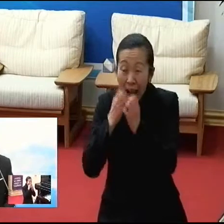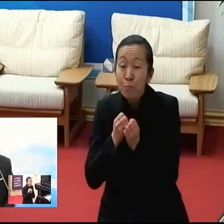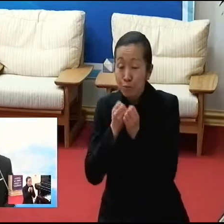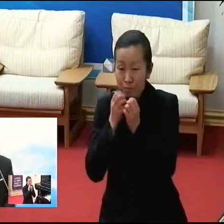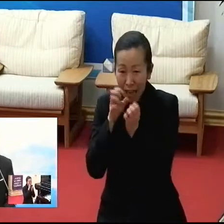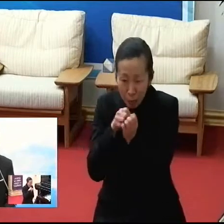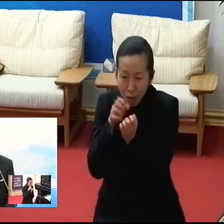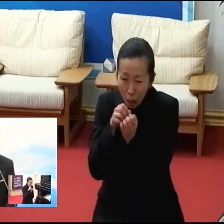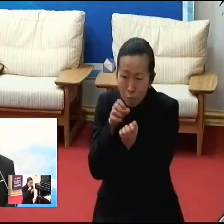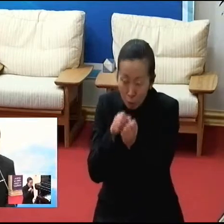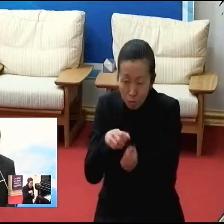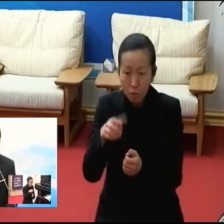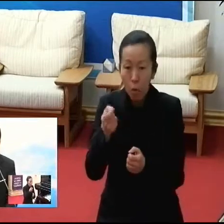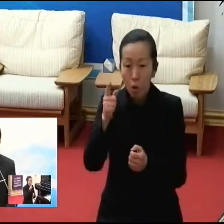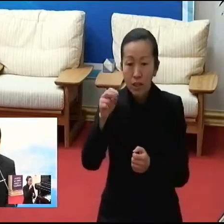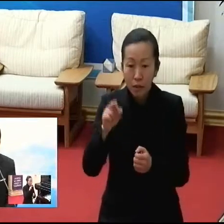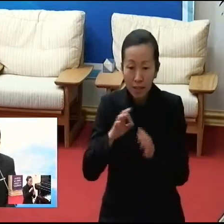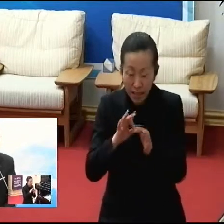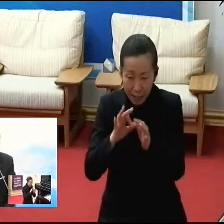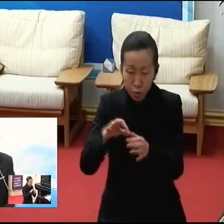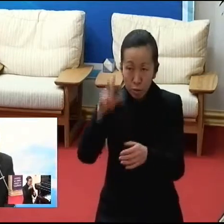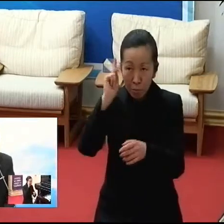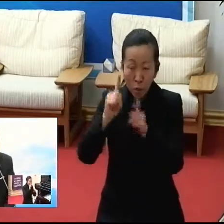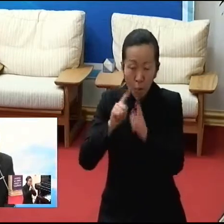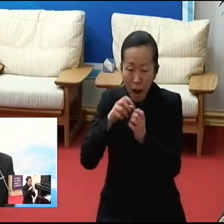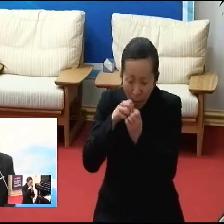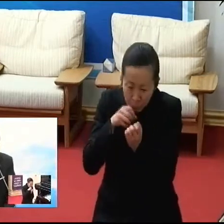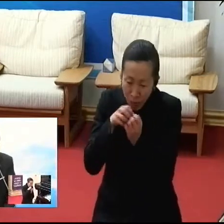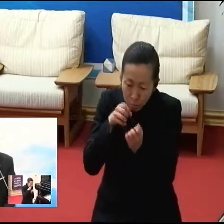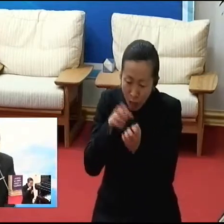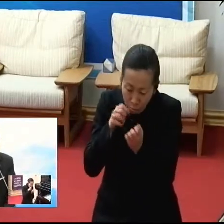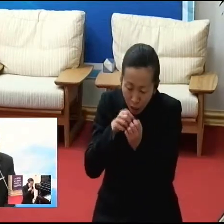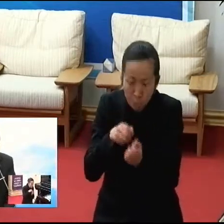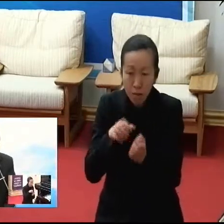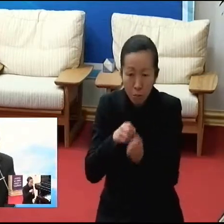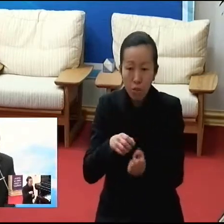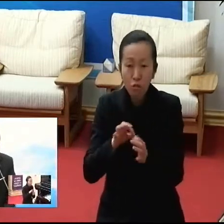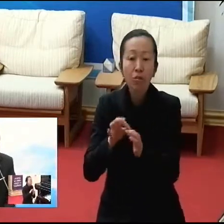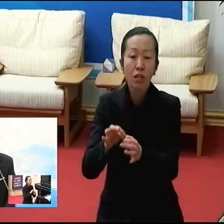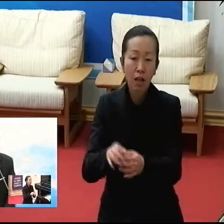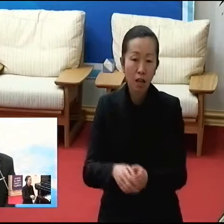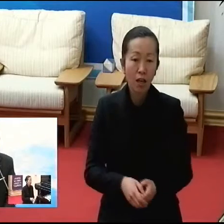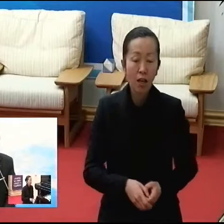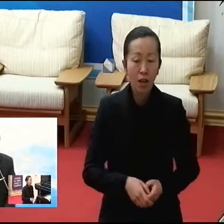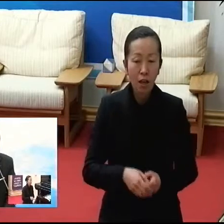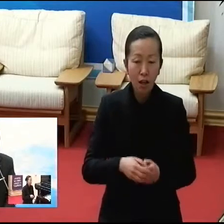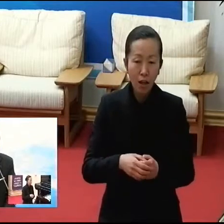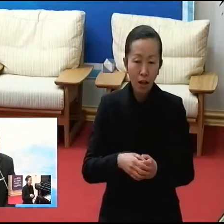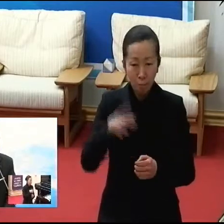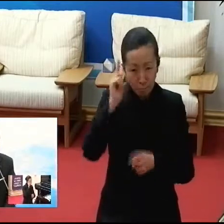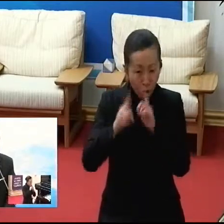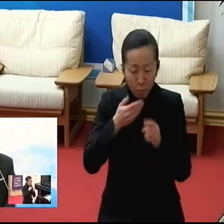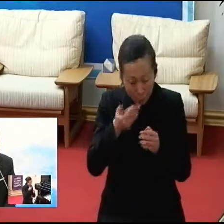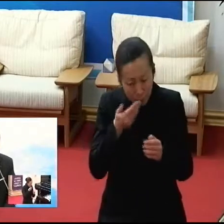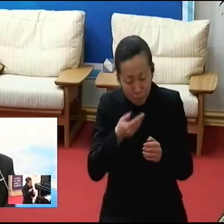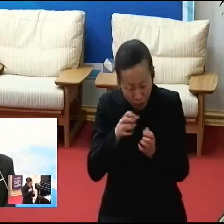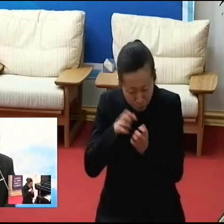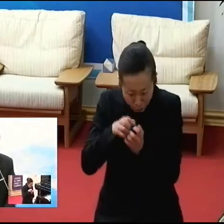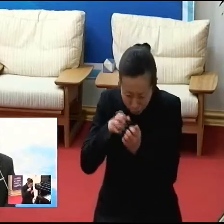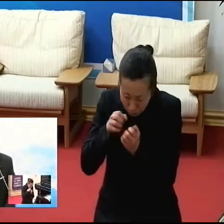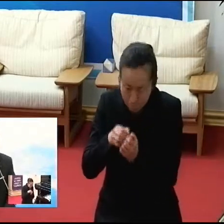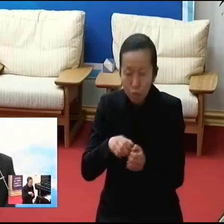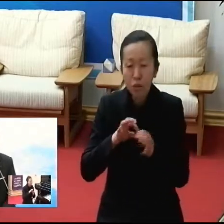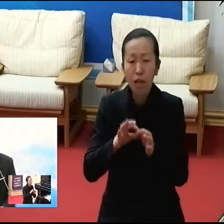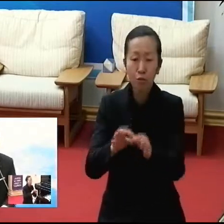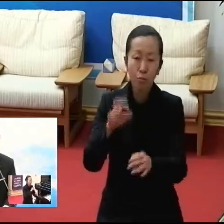곱 씹었다 그러죠. もう継続噛みましたっていうこと。 여러분 어떤 음식을 먹으면서 계속 반복해서 계속 씹을 때 거기서 나오는